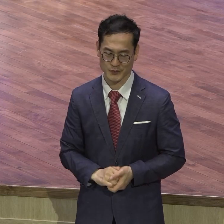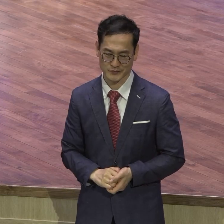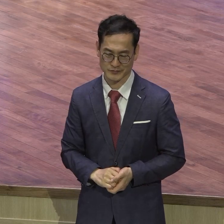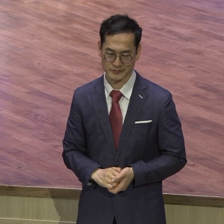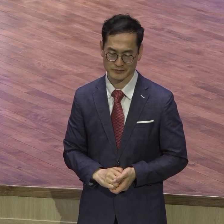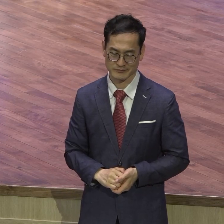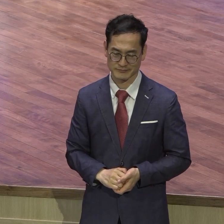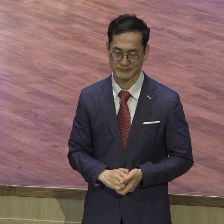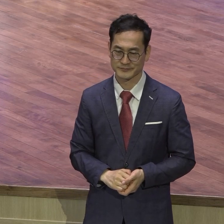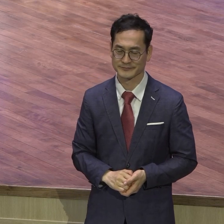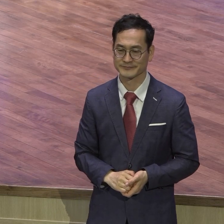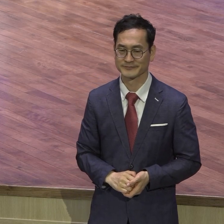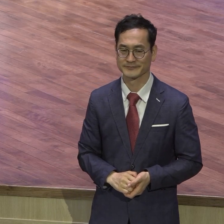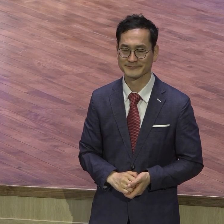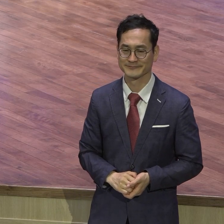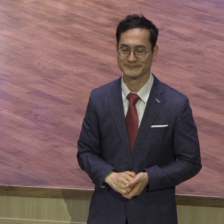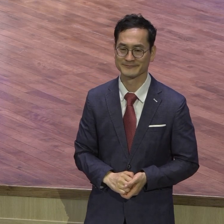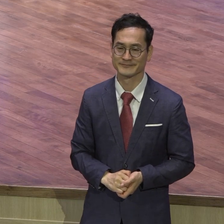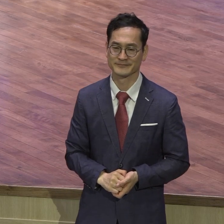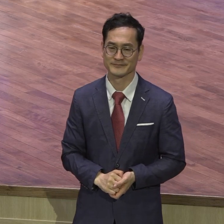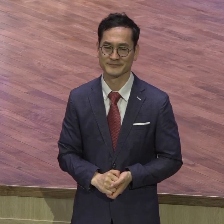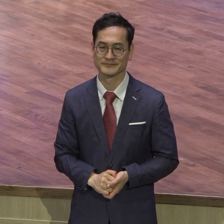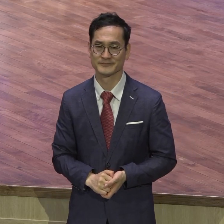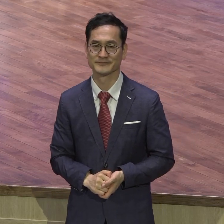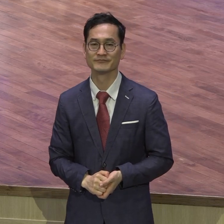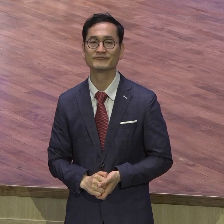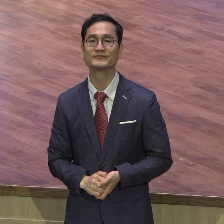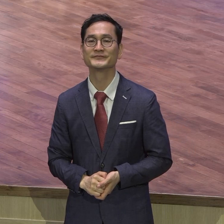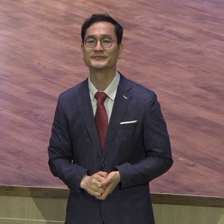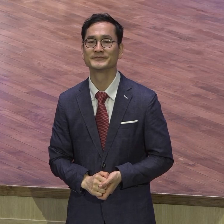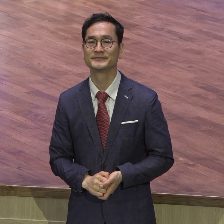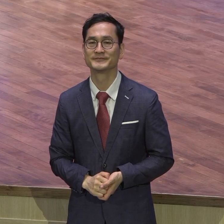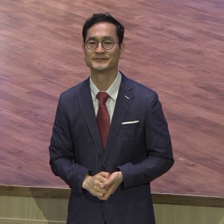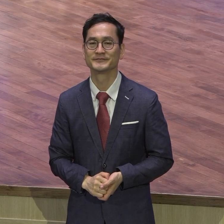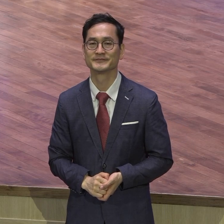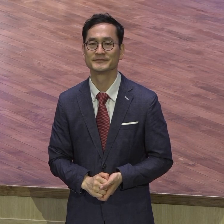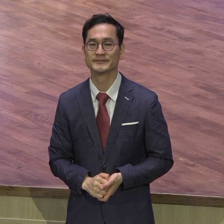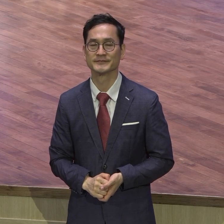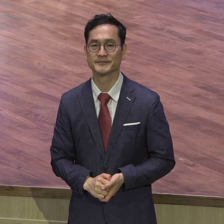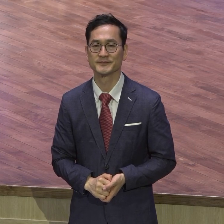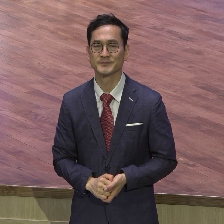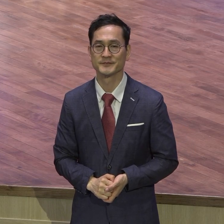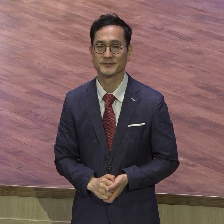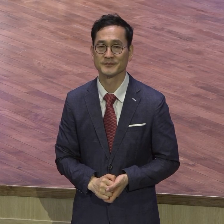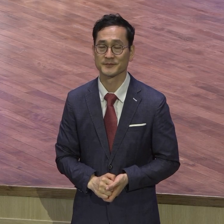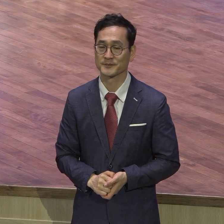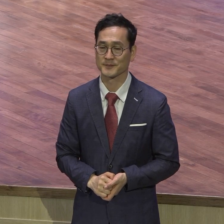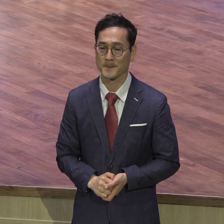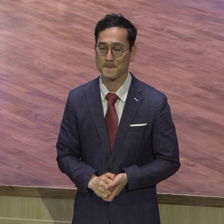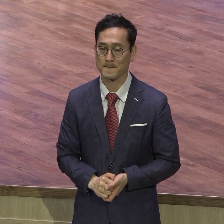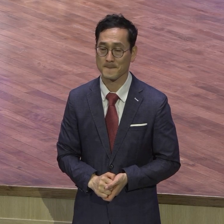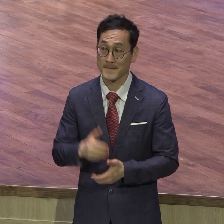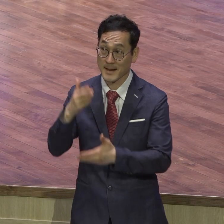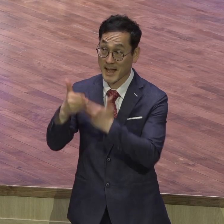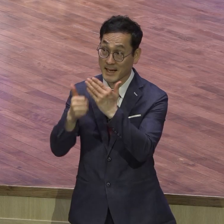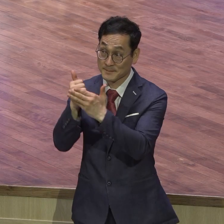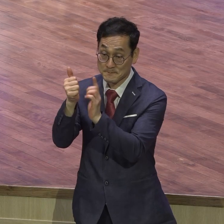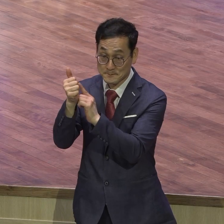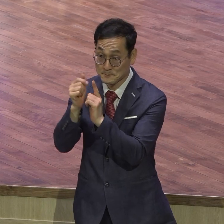마음대로 그렇게 가리지를 않는다는 얘기예요 하나님의 말씀에 대해서는요